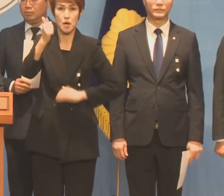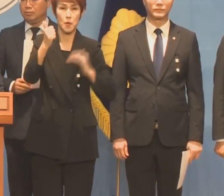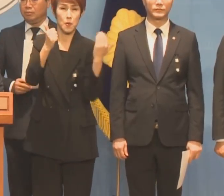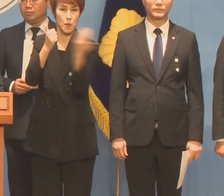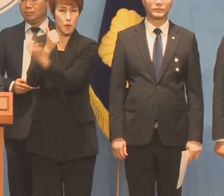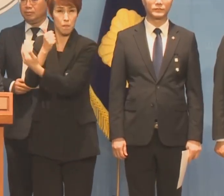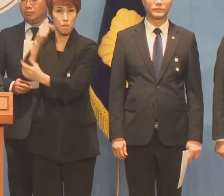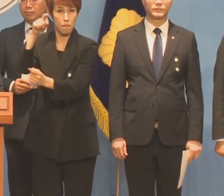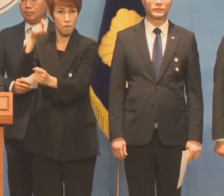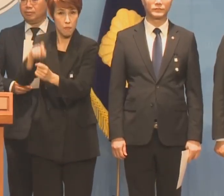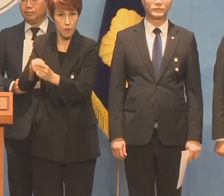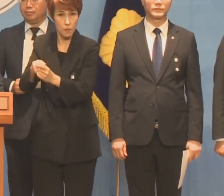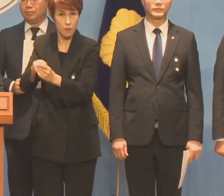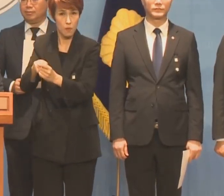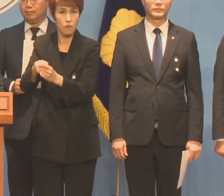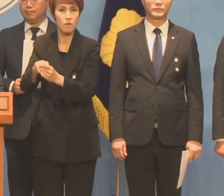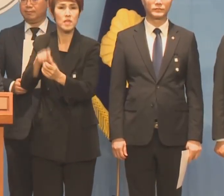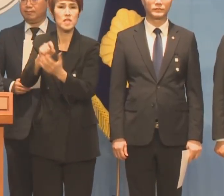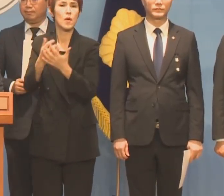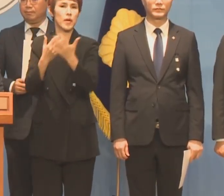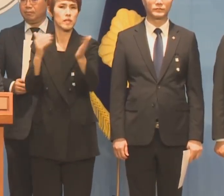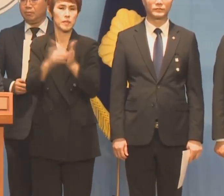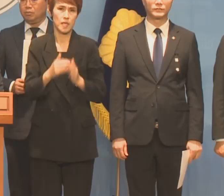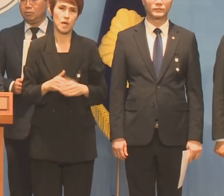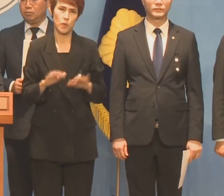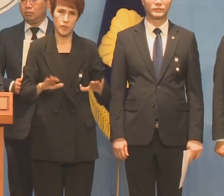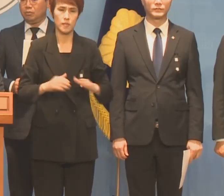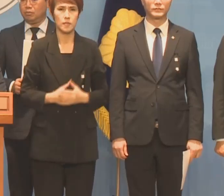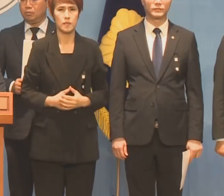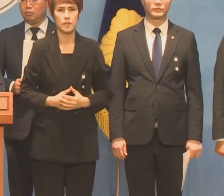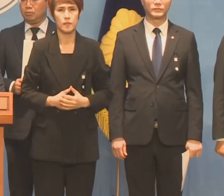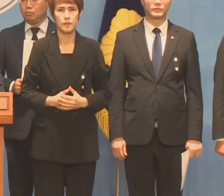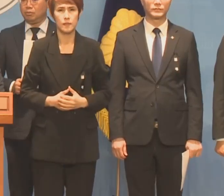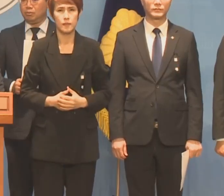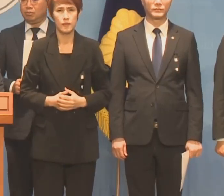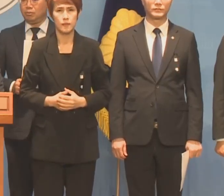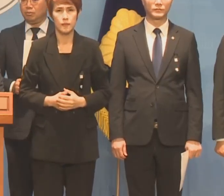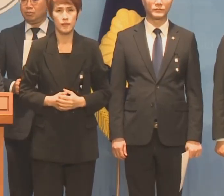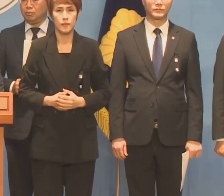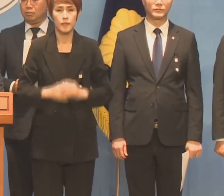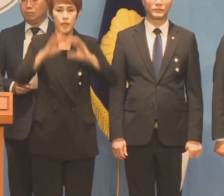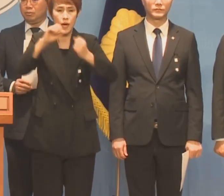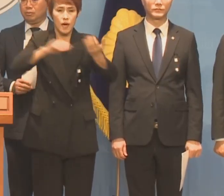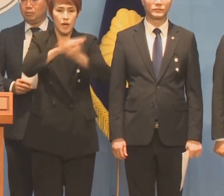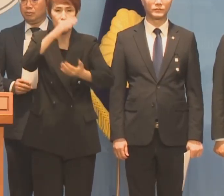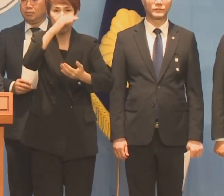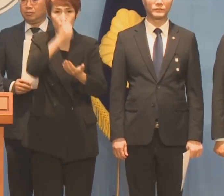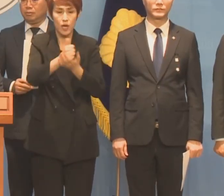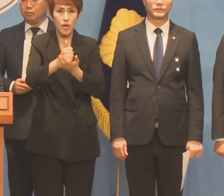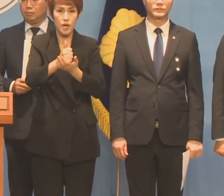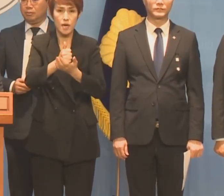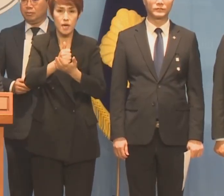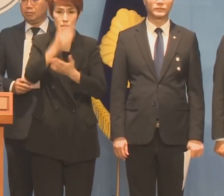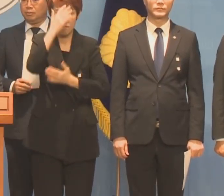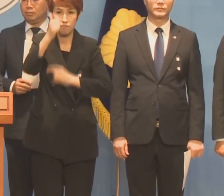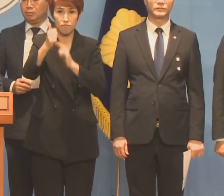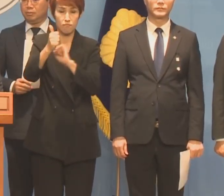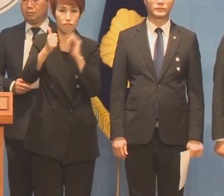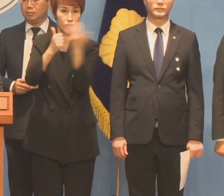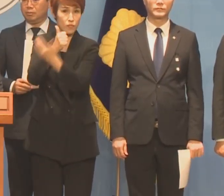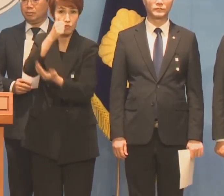옹호하기 위해서 기자회견을 했습니다. 이와 관련해서 내란죄 수괴를 옹호하는